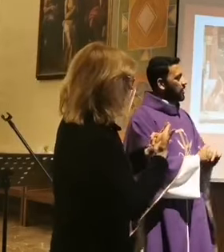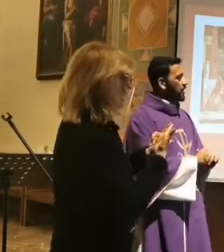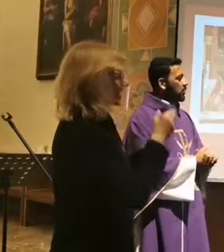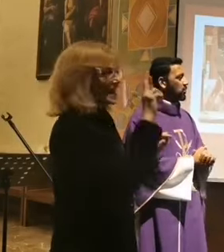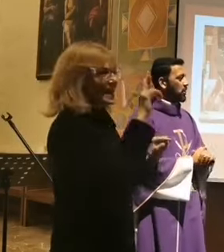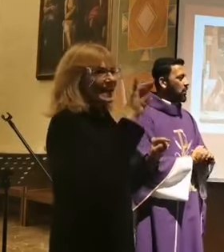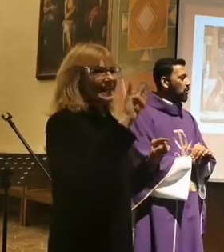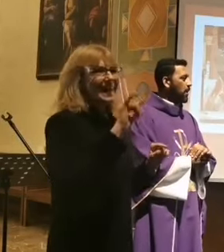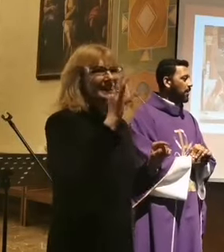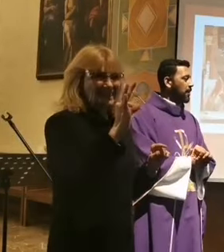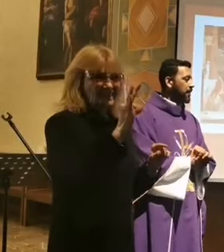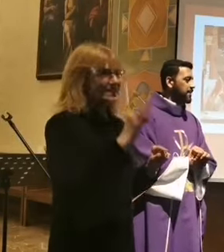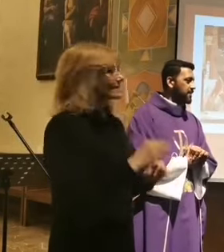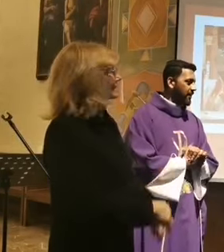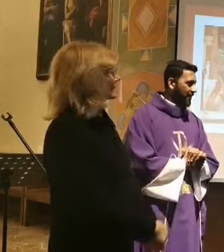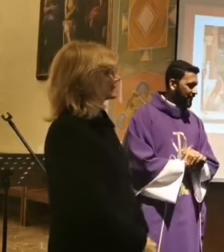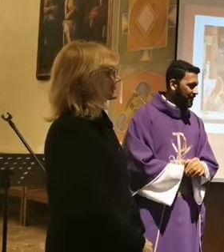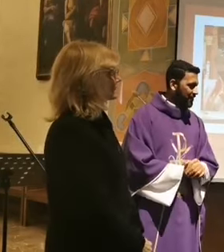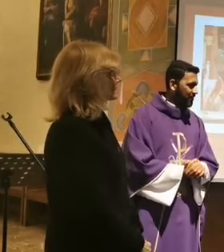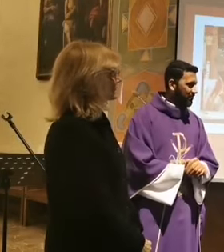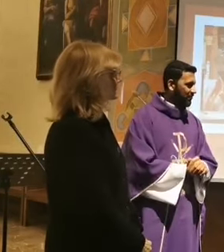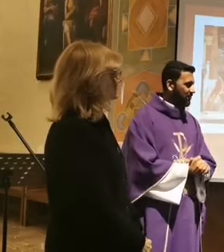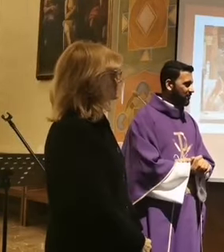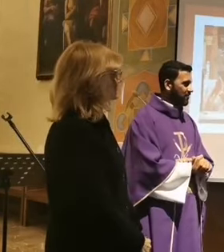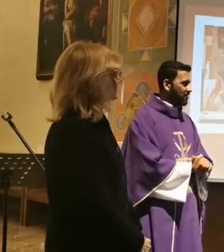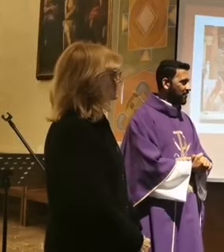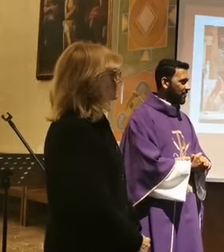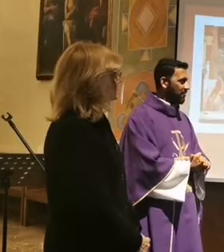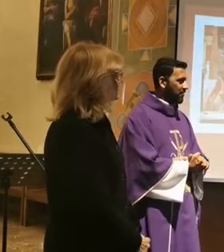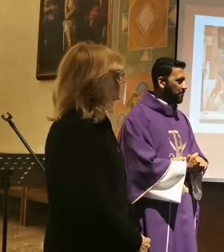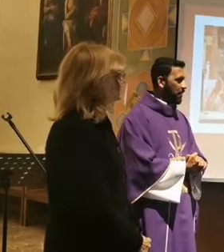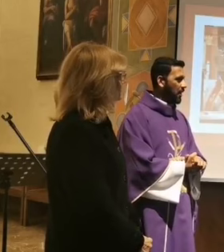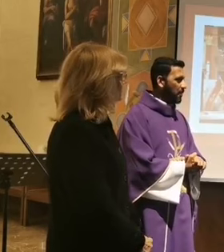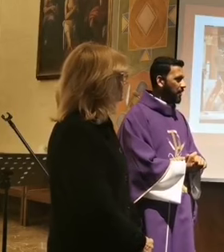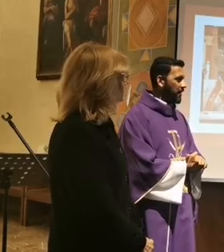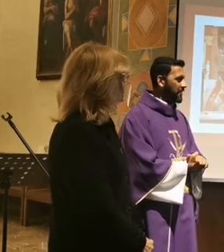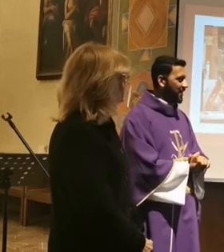w Indiach. To jest ryt